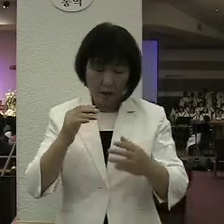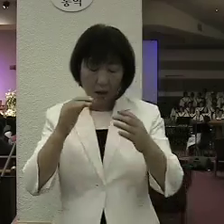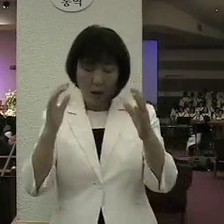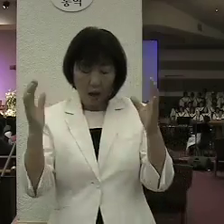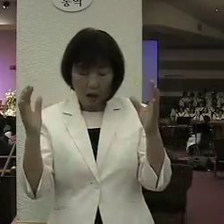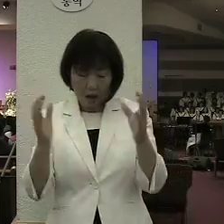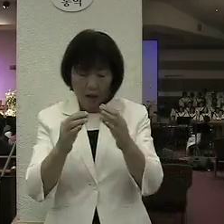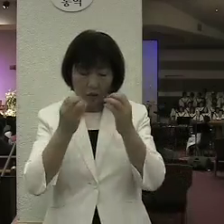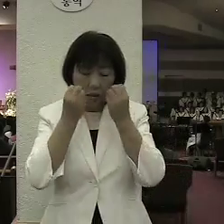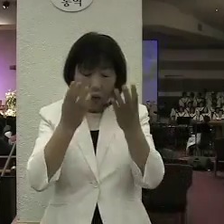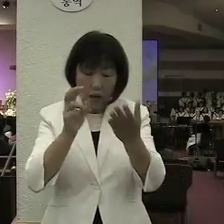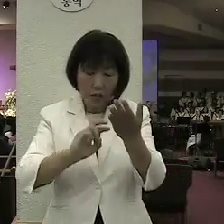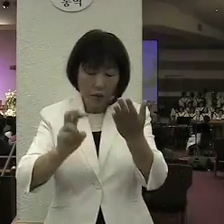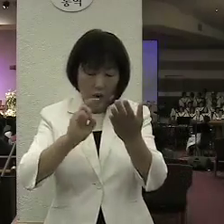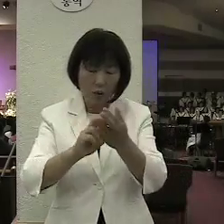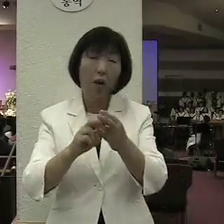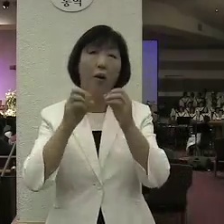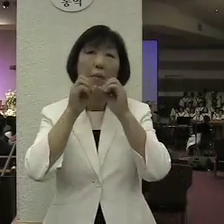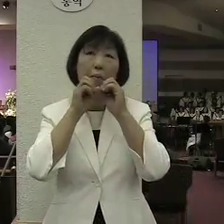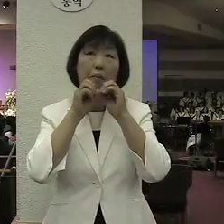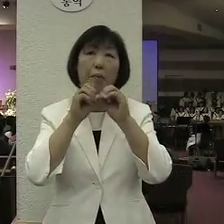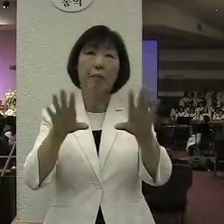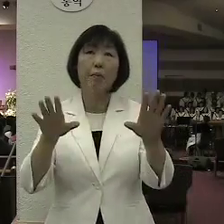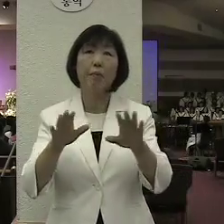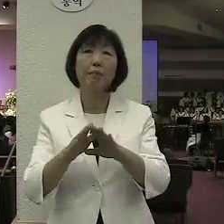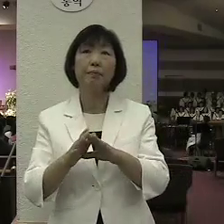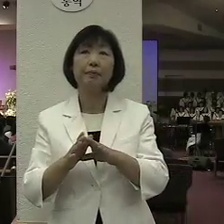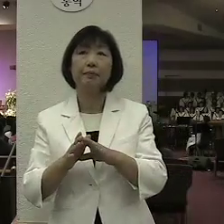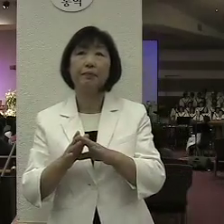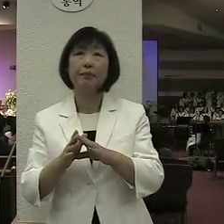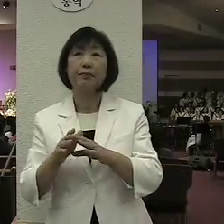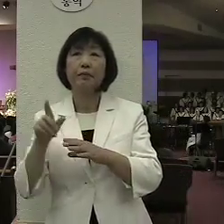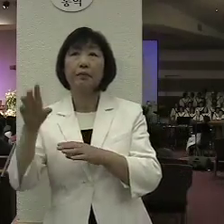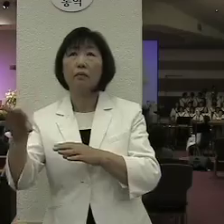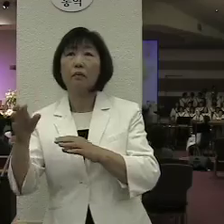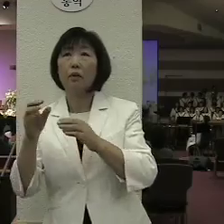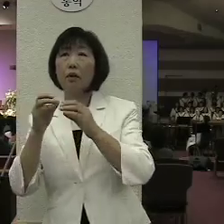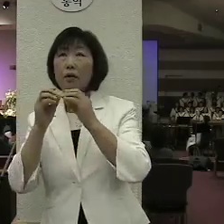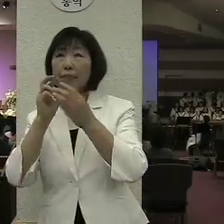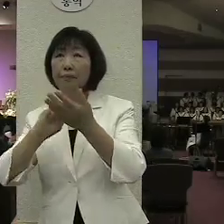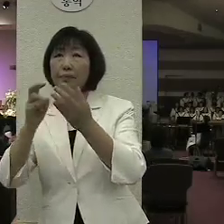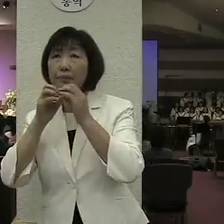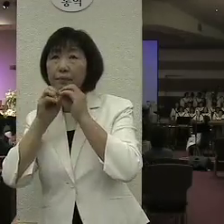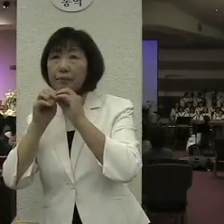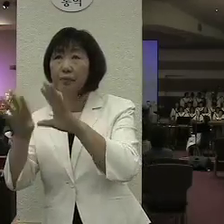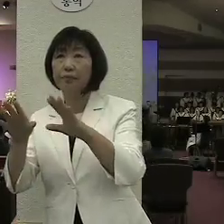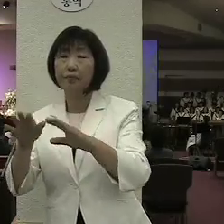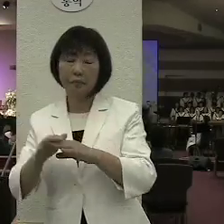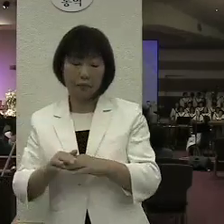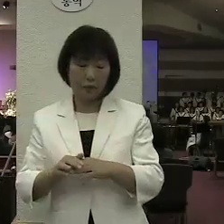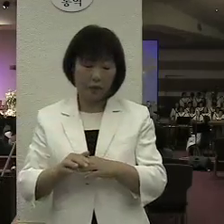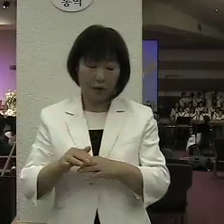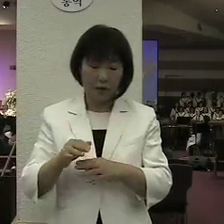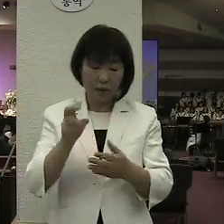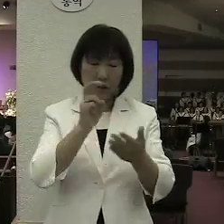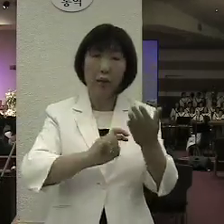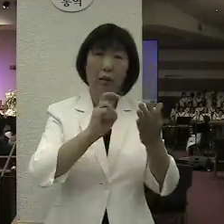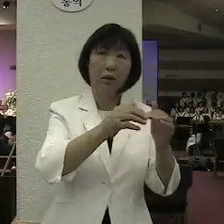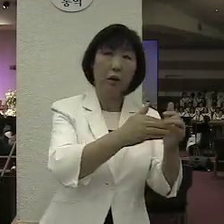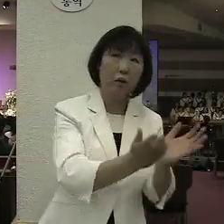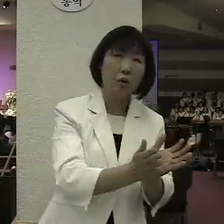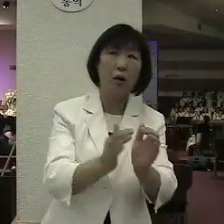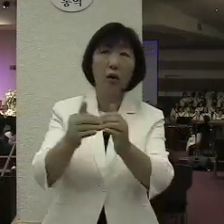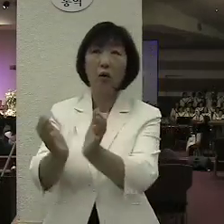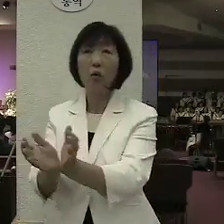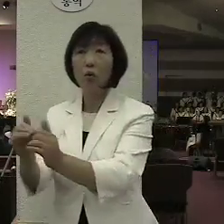하나님의 약속의 메시지를 펴서 읽으실 수 있는 주님이 되셨기 때문에 그 주님을 바라보고 엄청나서